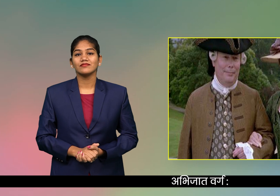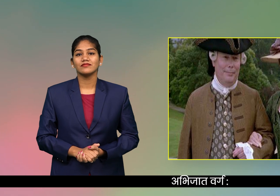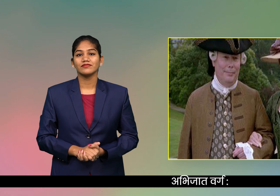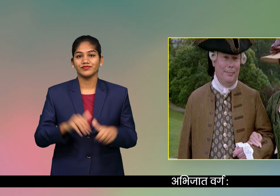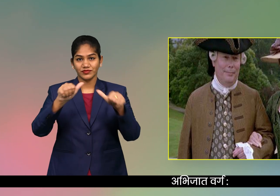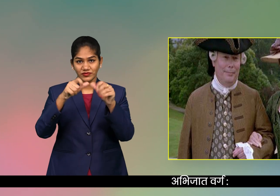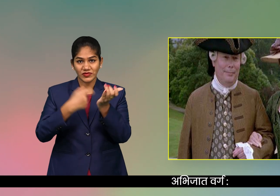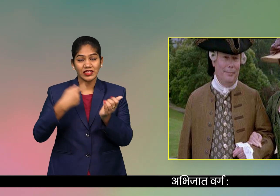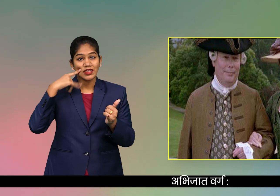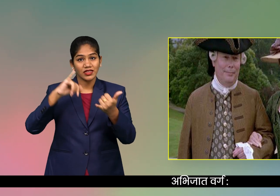अभिजात वर्ग.